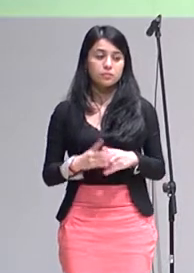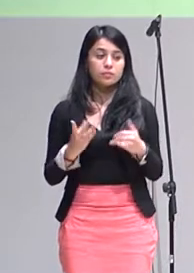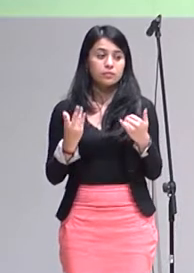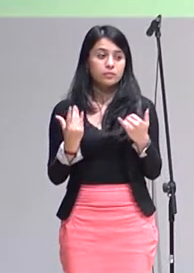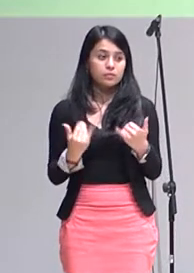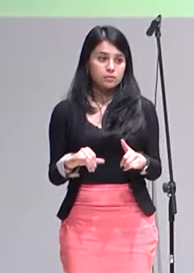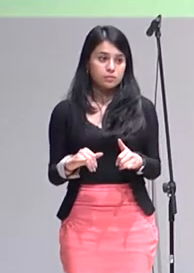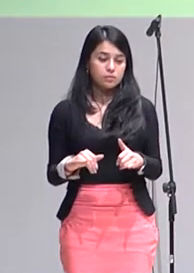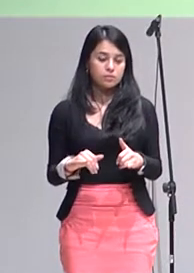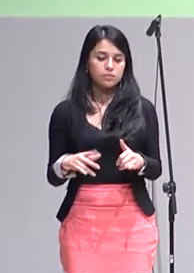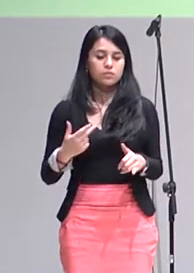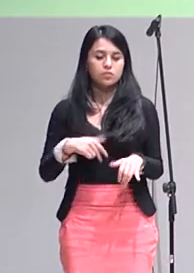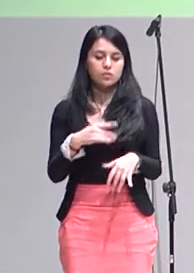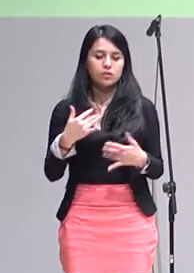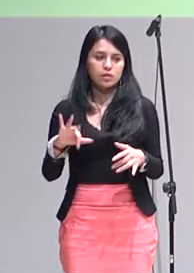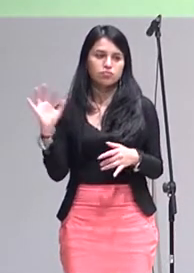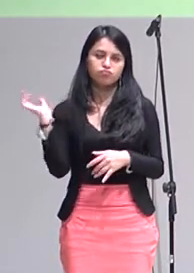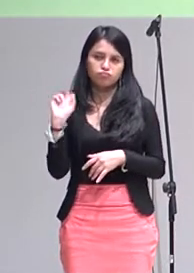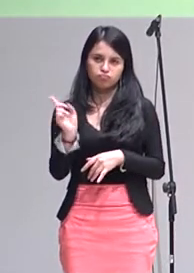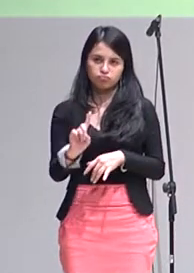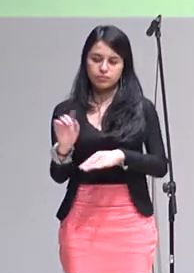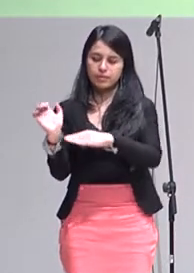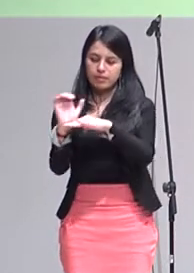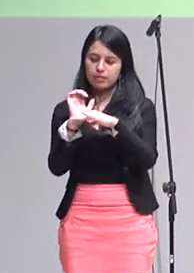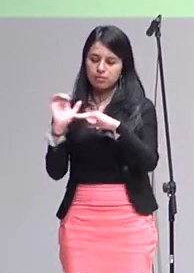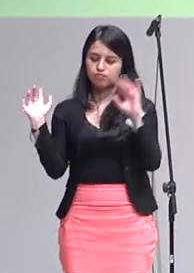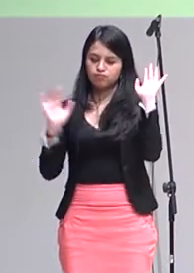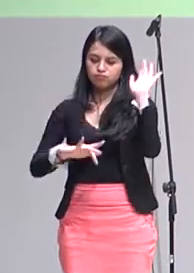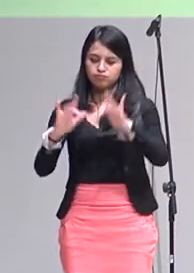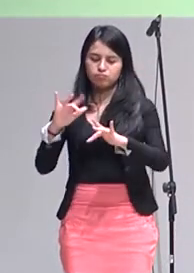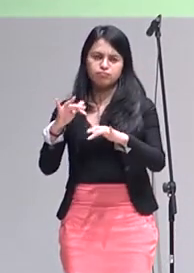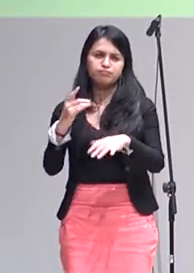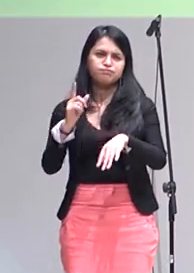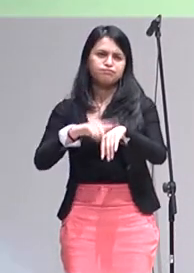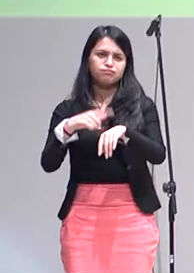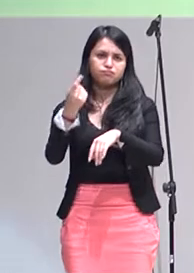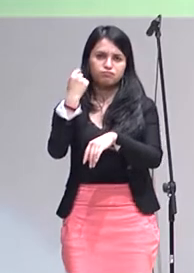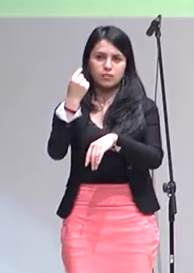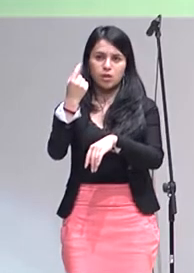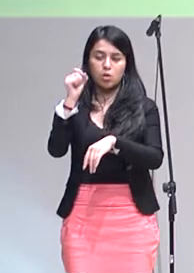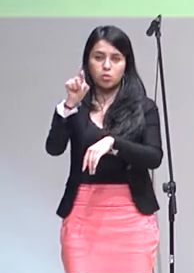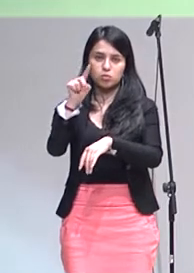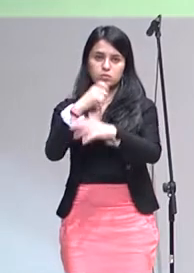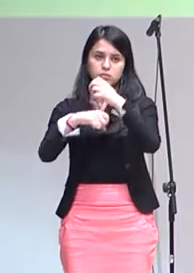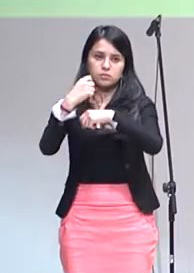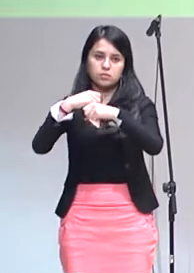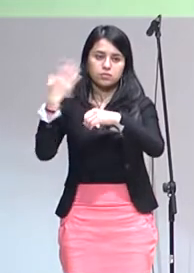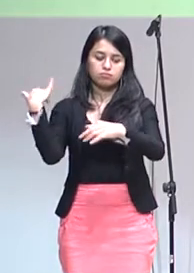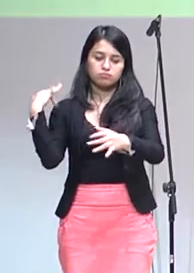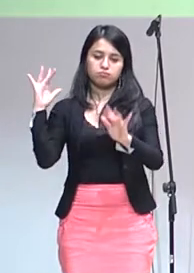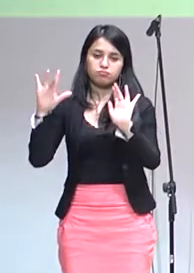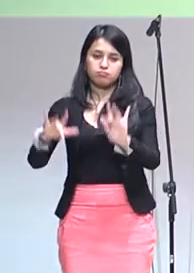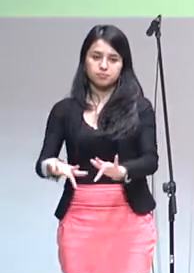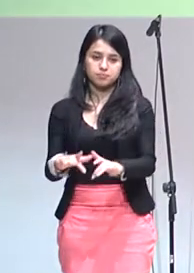llegamos varios docentes hace más o menos unos 11 años y notamos,